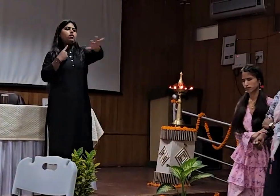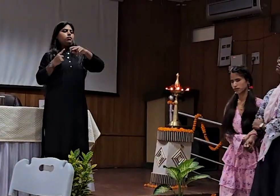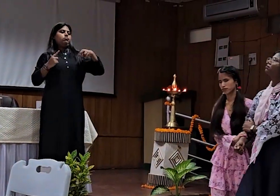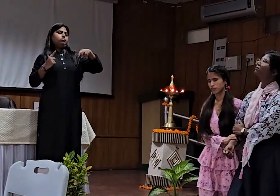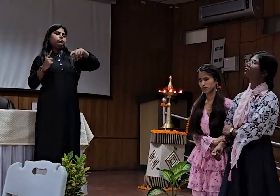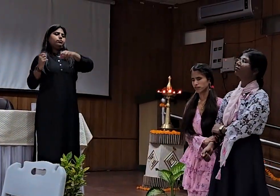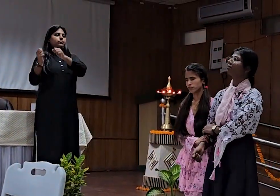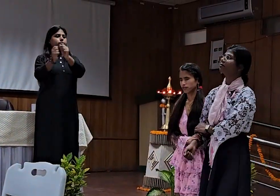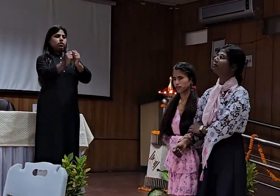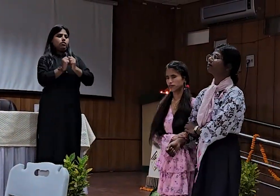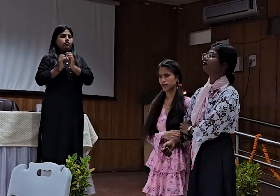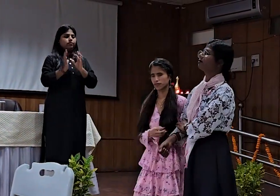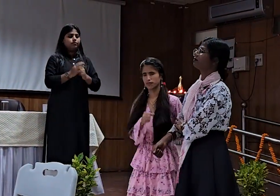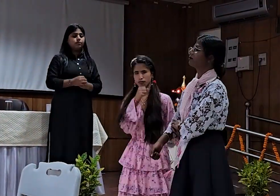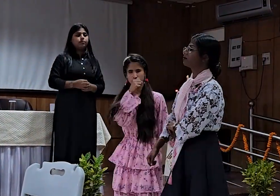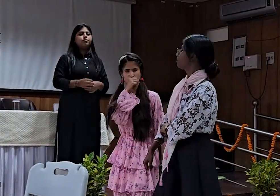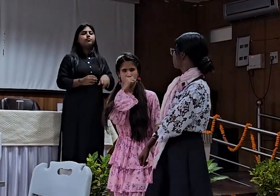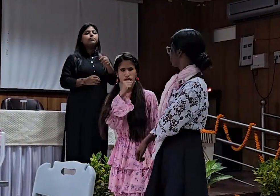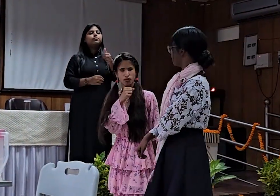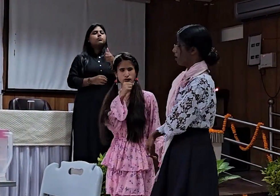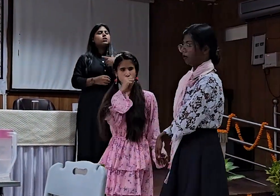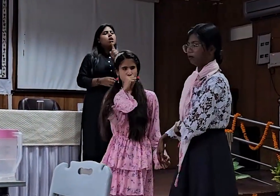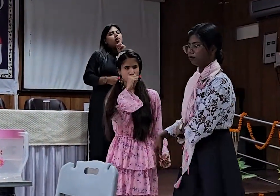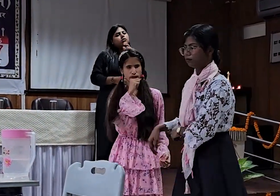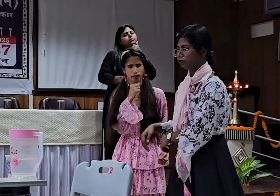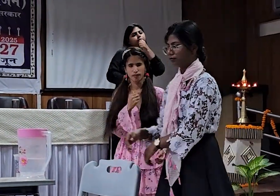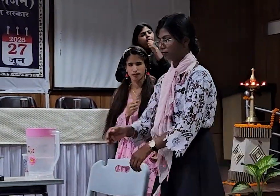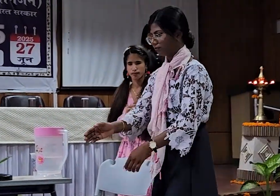हेलन मिस सुलेमान से पानी मांगती है।